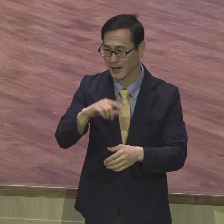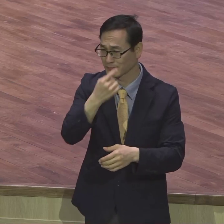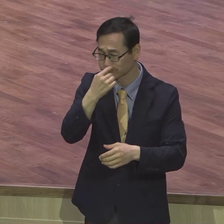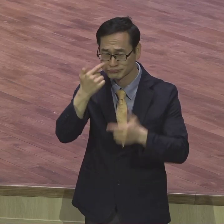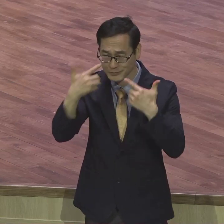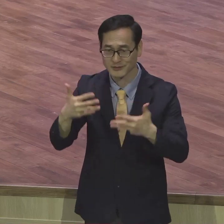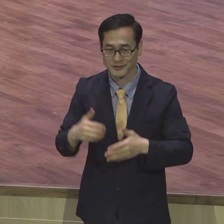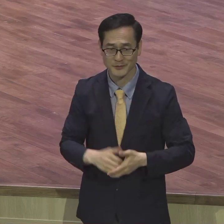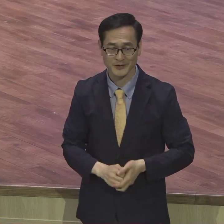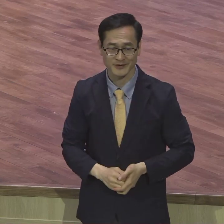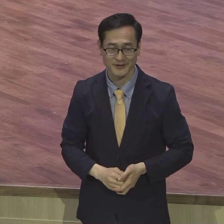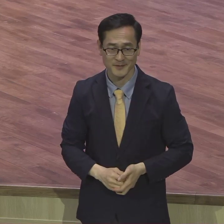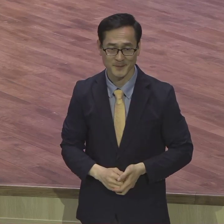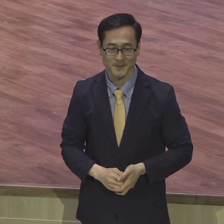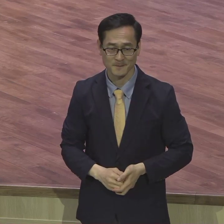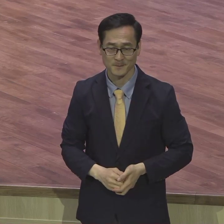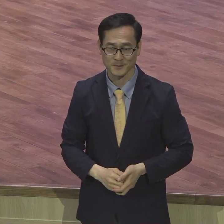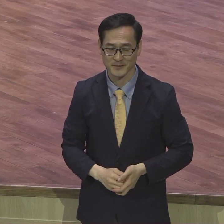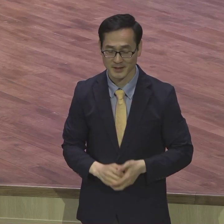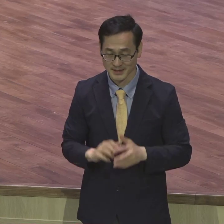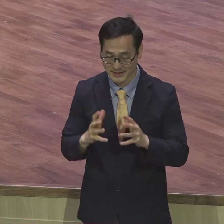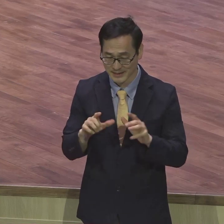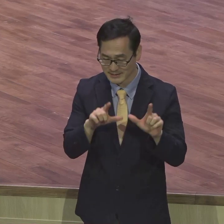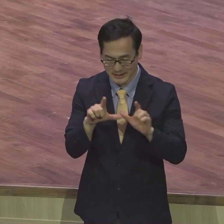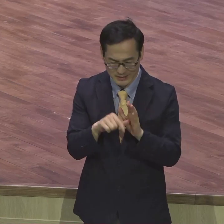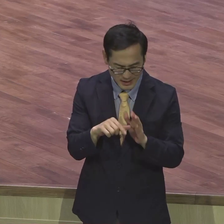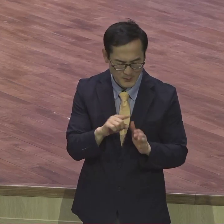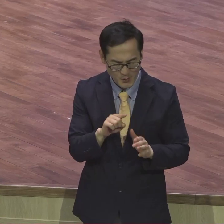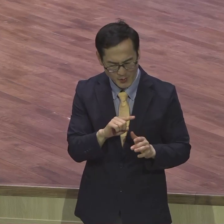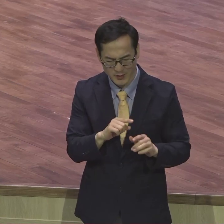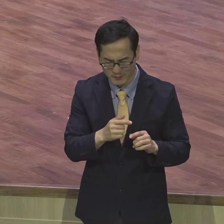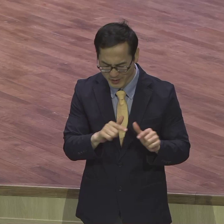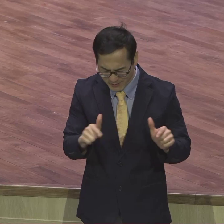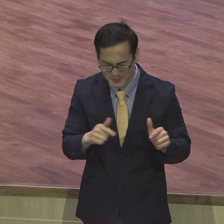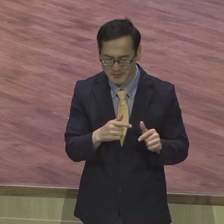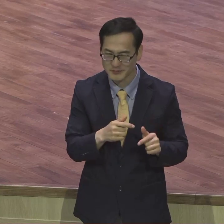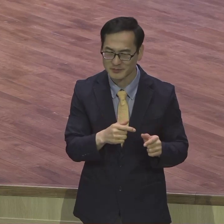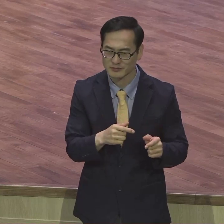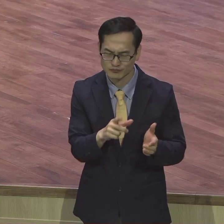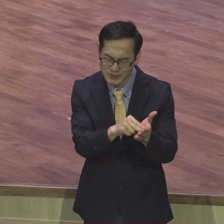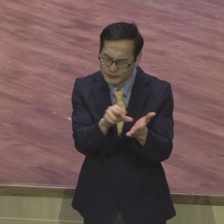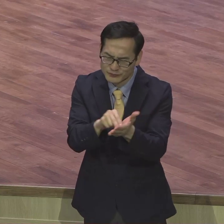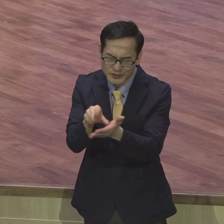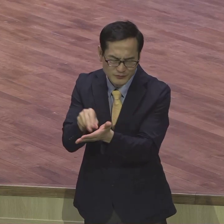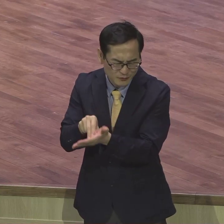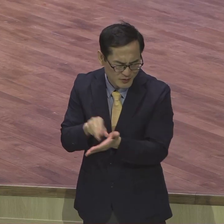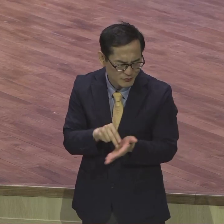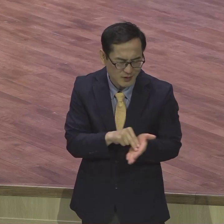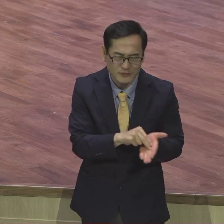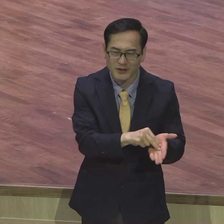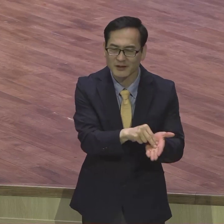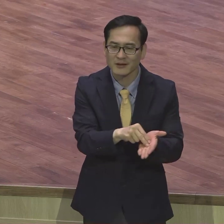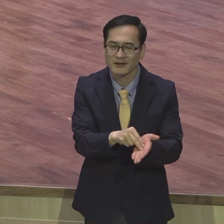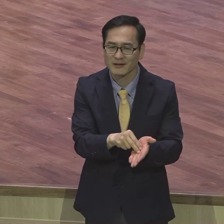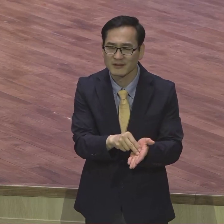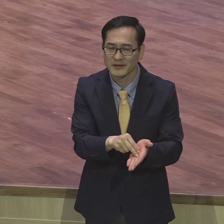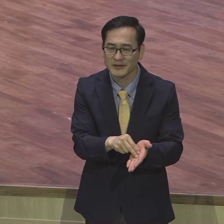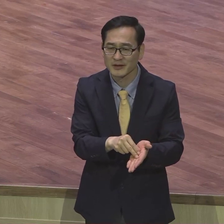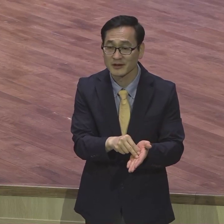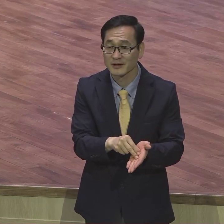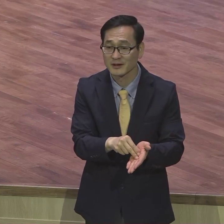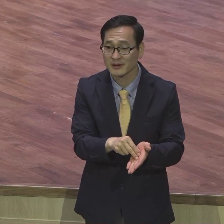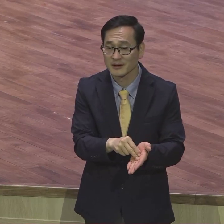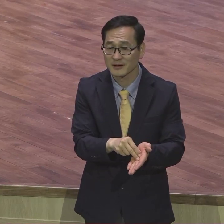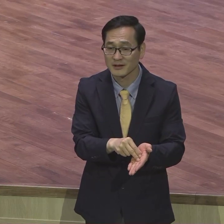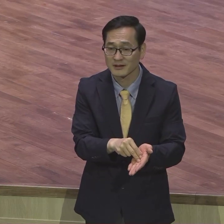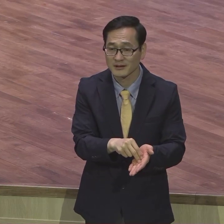세상 삶에서 조그만 일 이런 일 저런 이런 말 저런 말 이런 문제 저런 문제 그거 뭐 그 소론 가지고